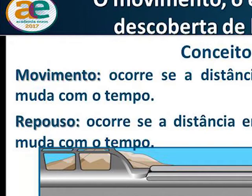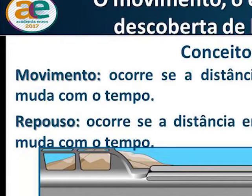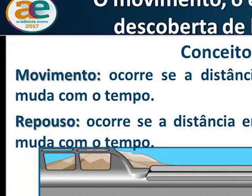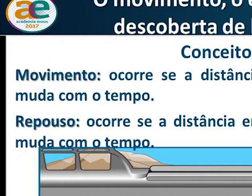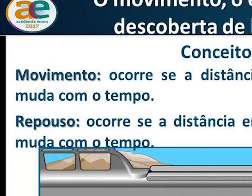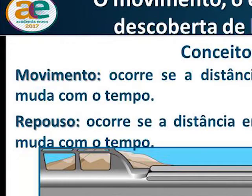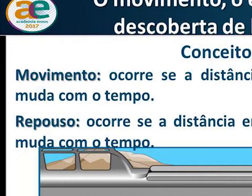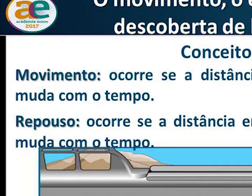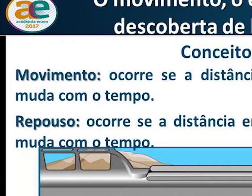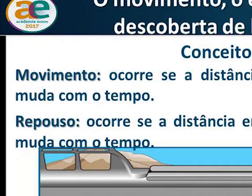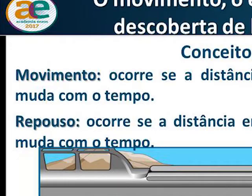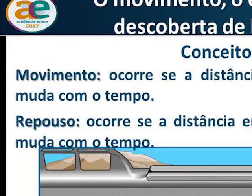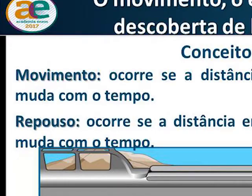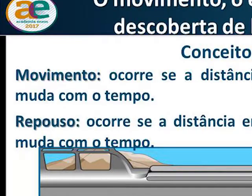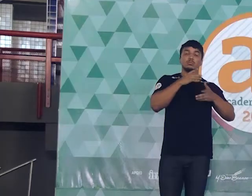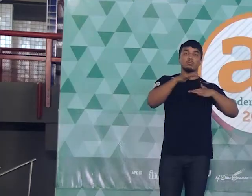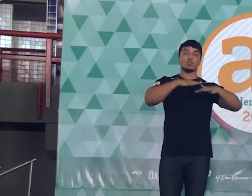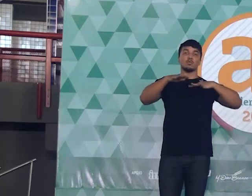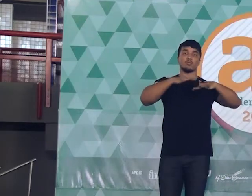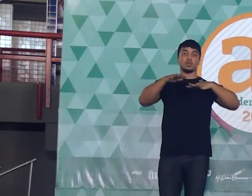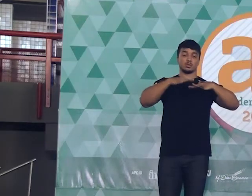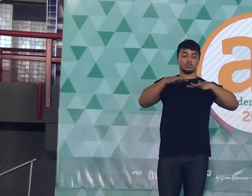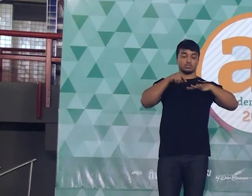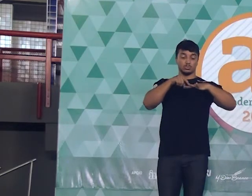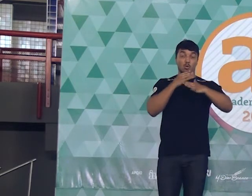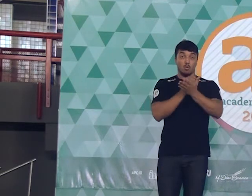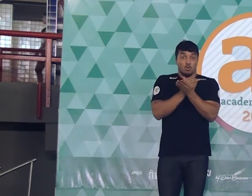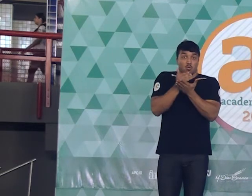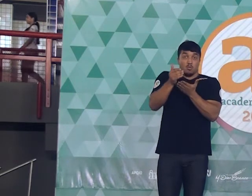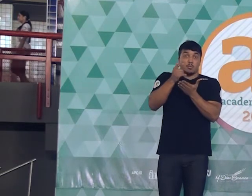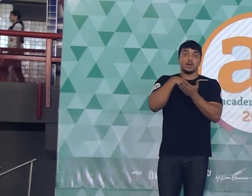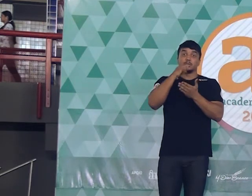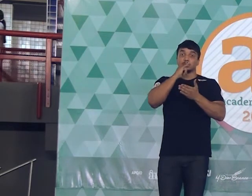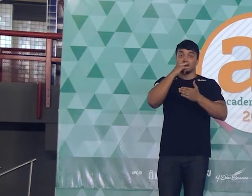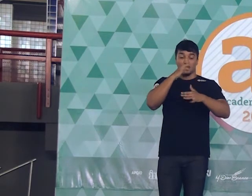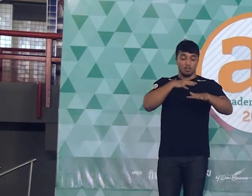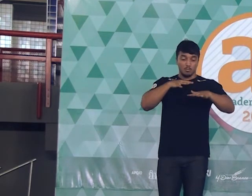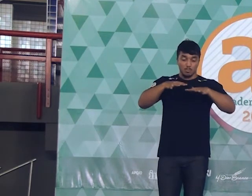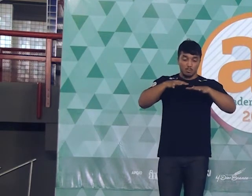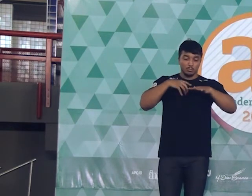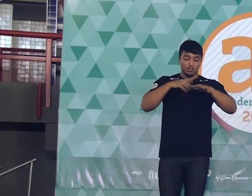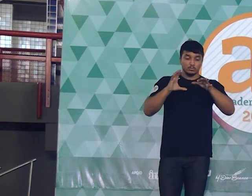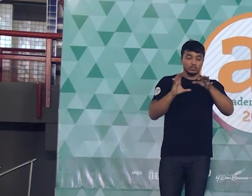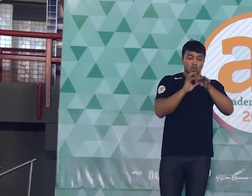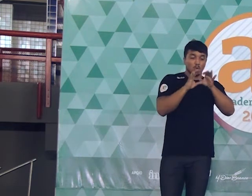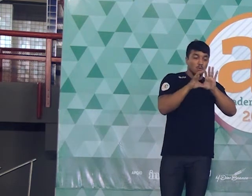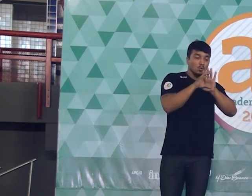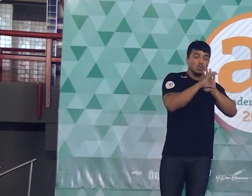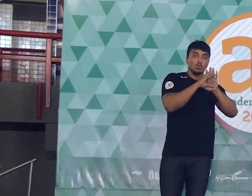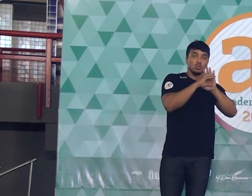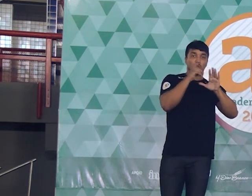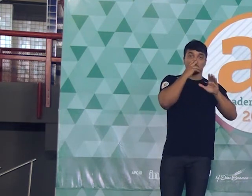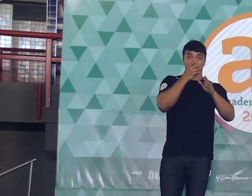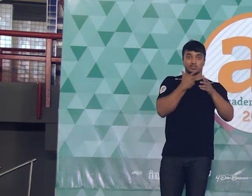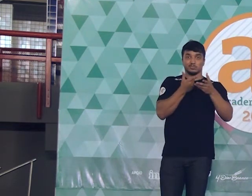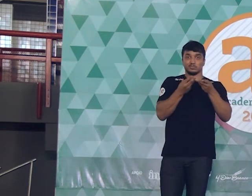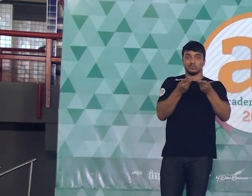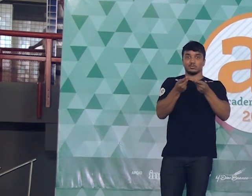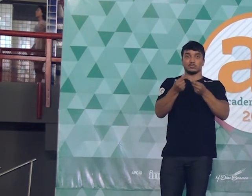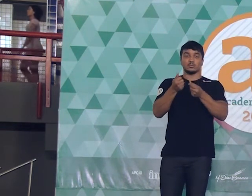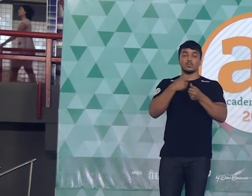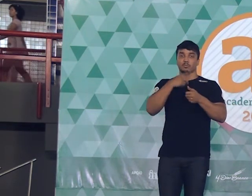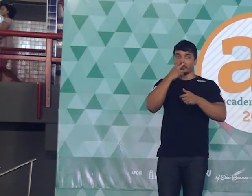o trem se movimentando. Então já tem uma ideia de movimento. Então, para que eu possa conceituar movimento ou repouso,